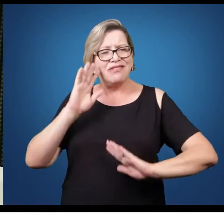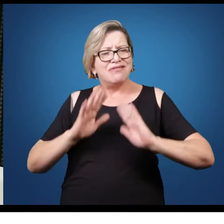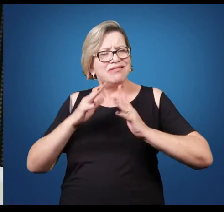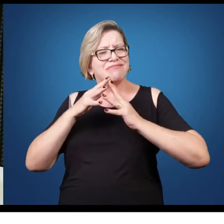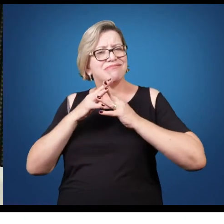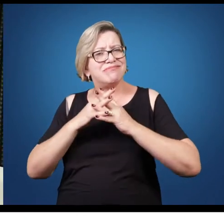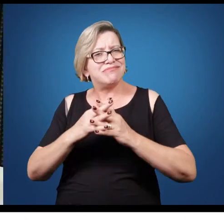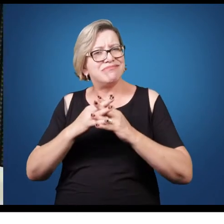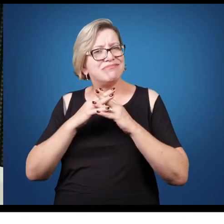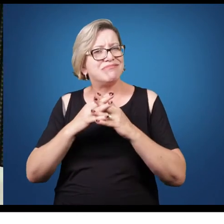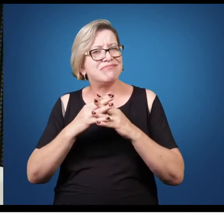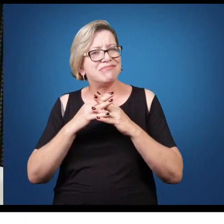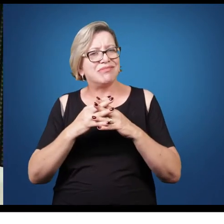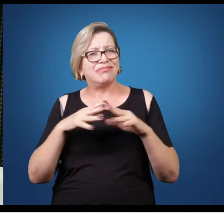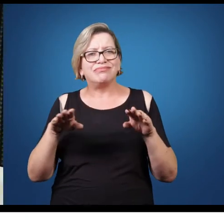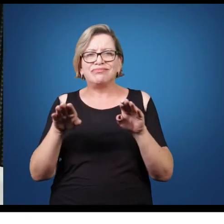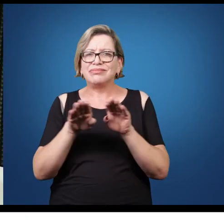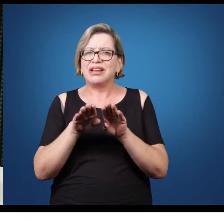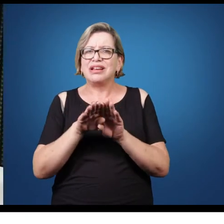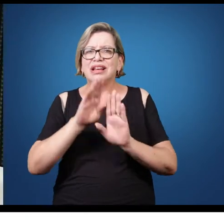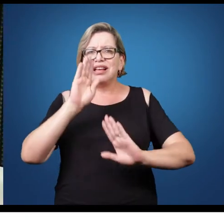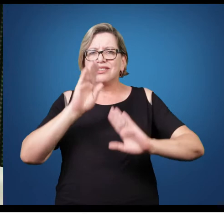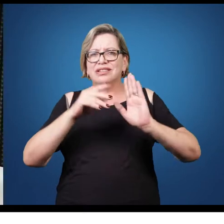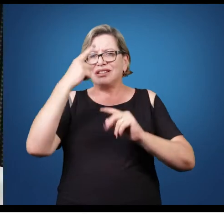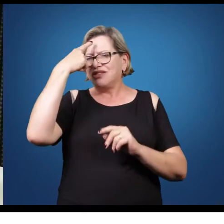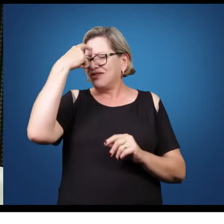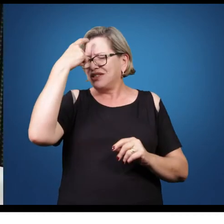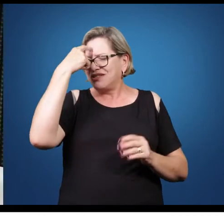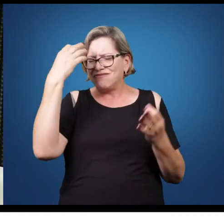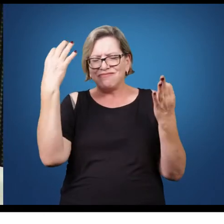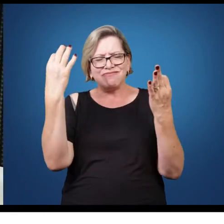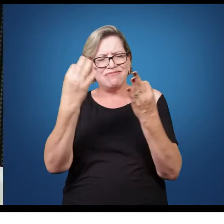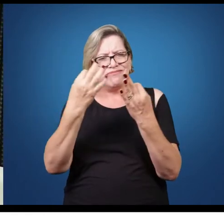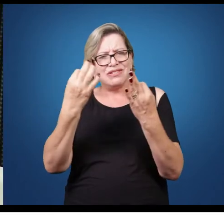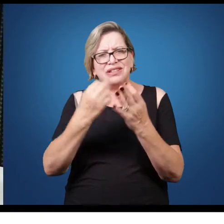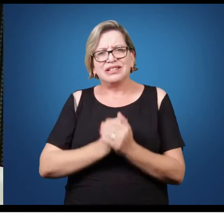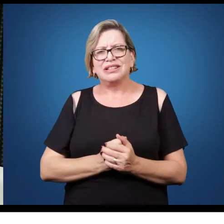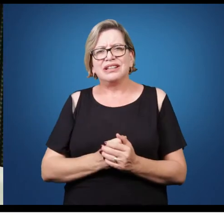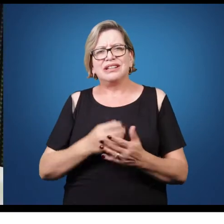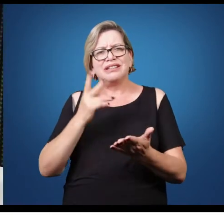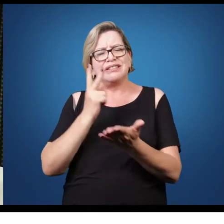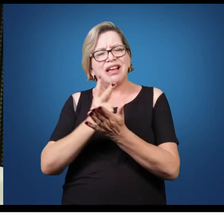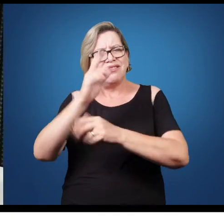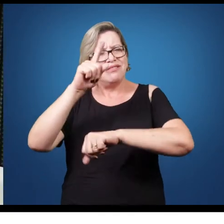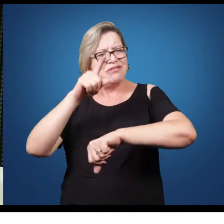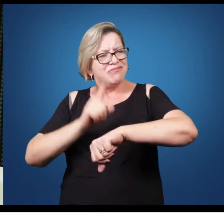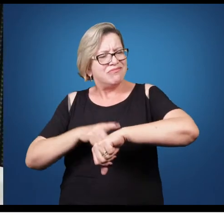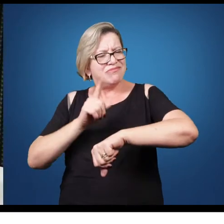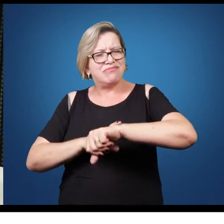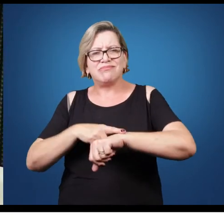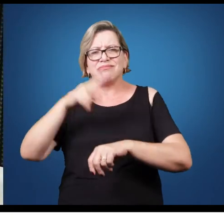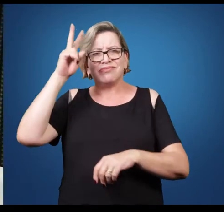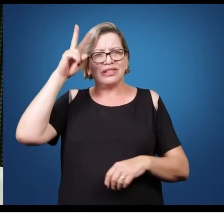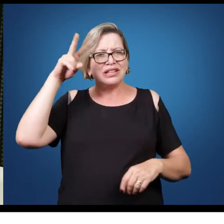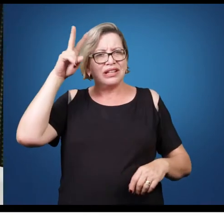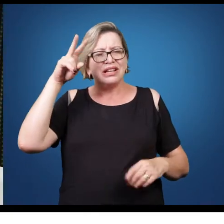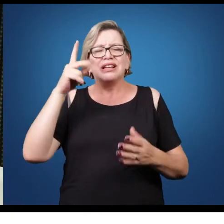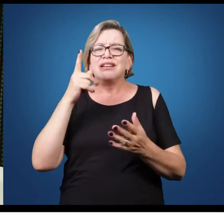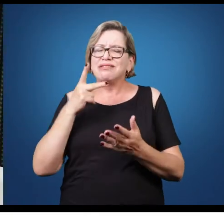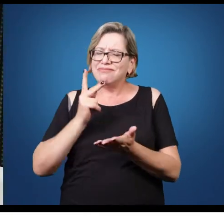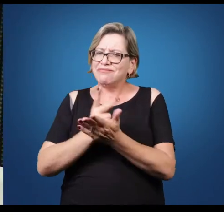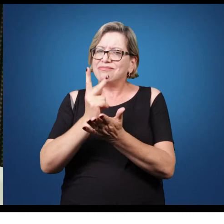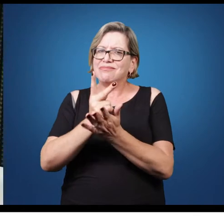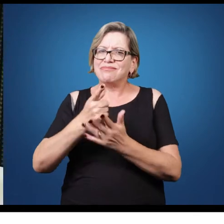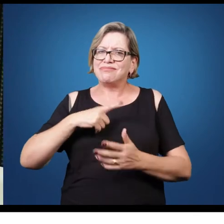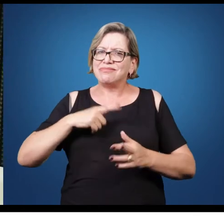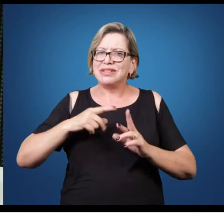e ainda assim o resultado do trabalho de união então em qualquer momento da história sempre haverá contradição